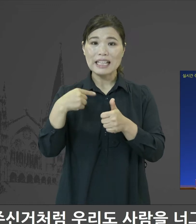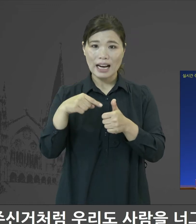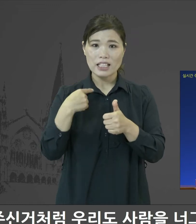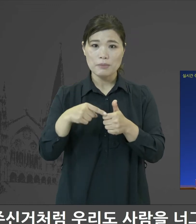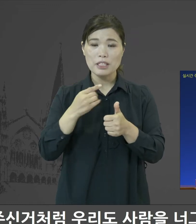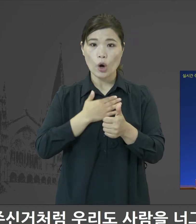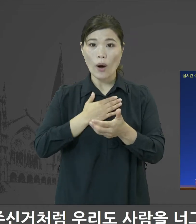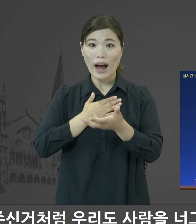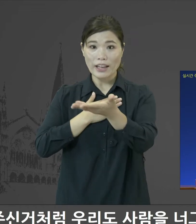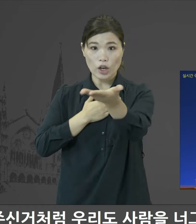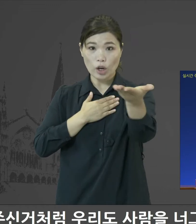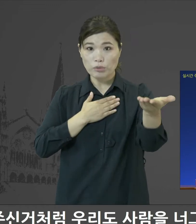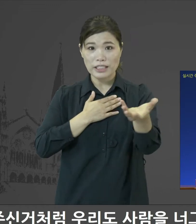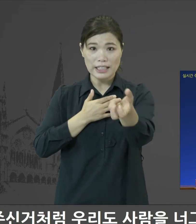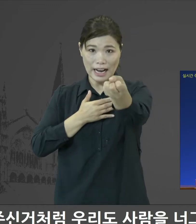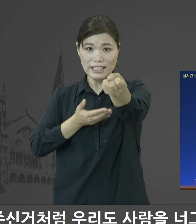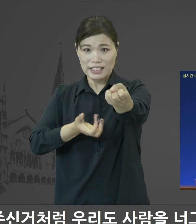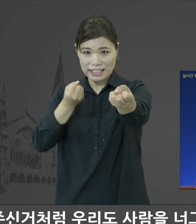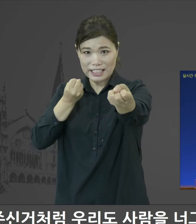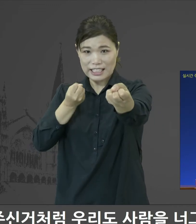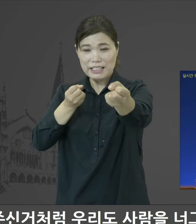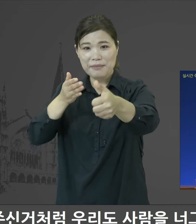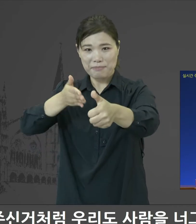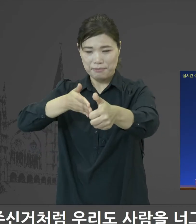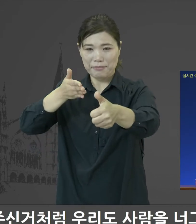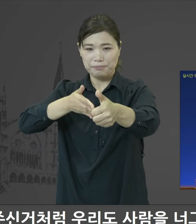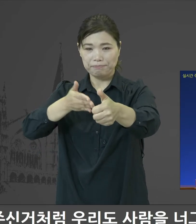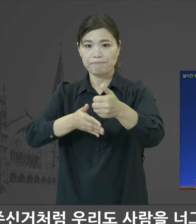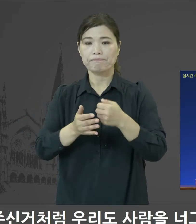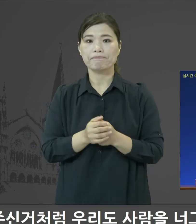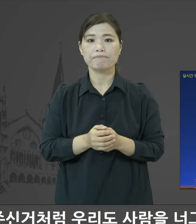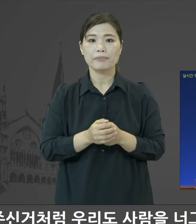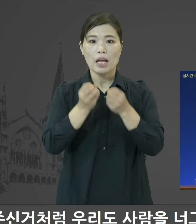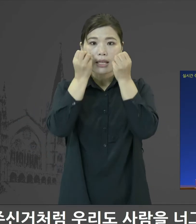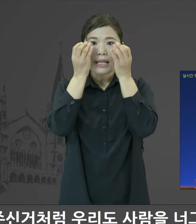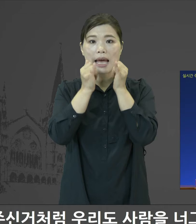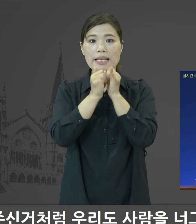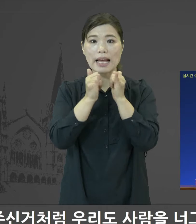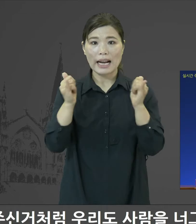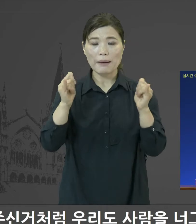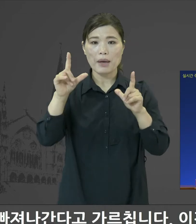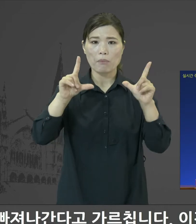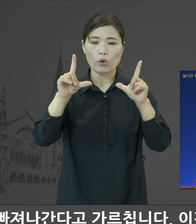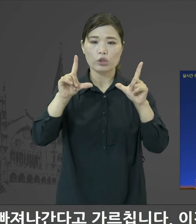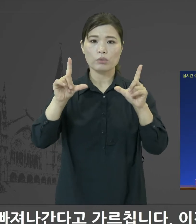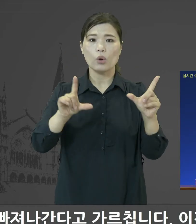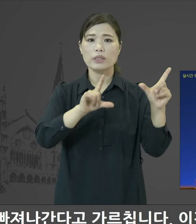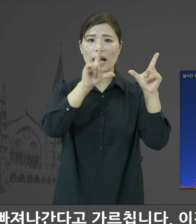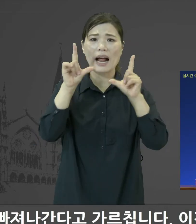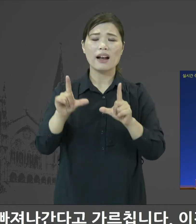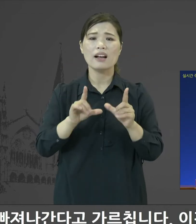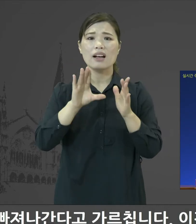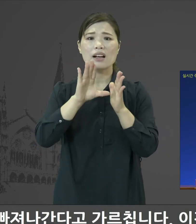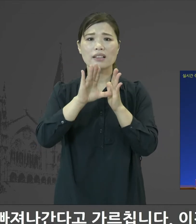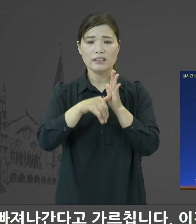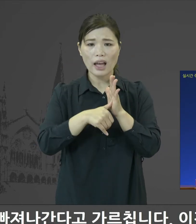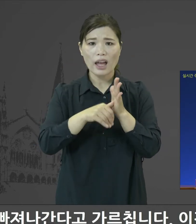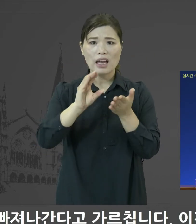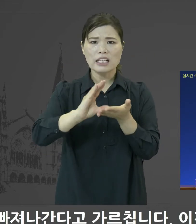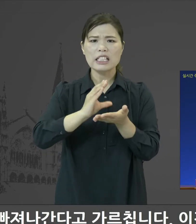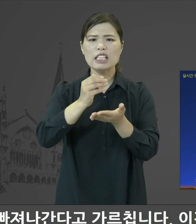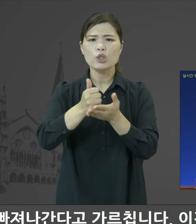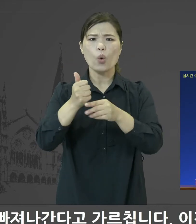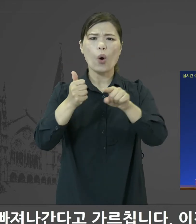안에서 소망하며 축원합니다. 새 사람의 모습으로 우리가 살아갈 때 우리는 그리스도 안에서